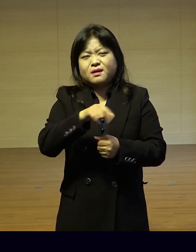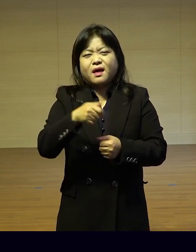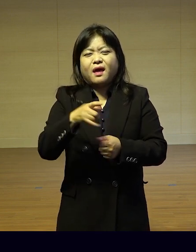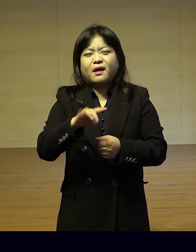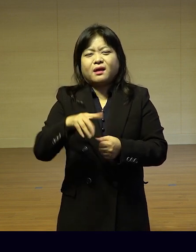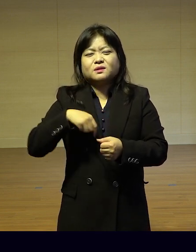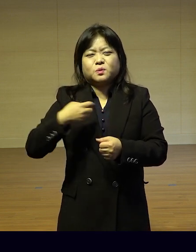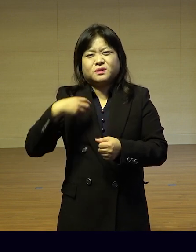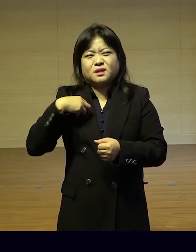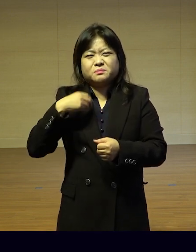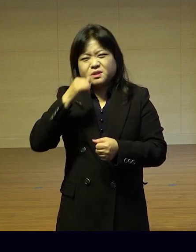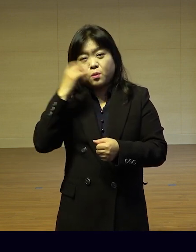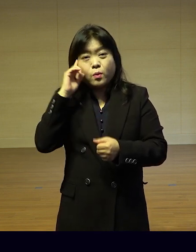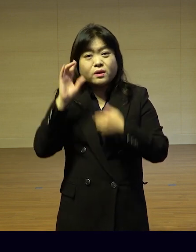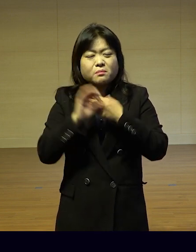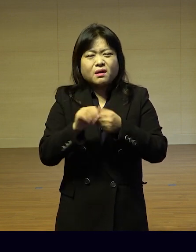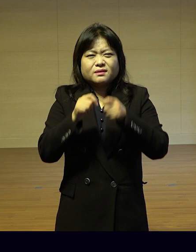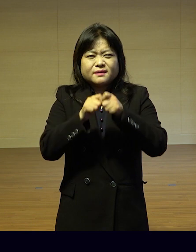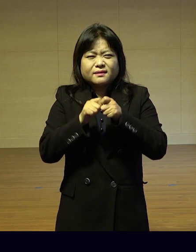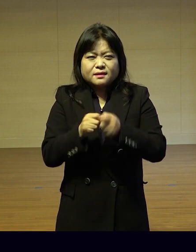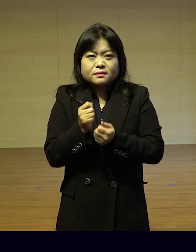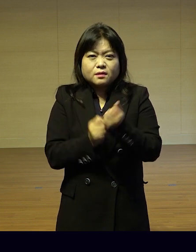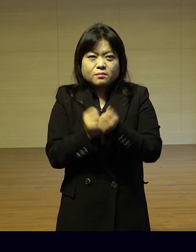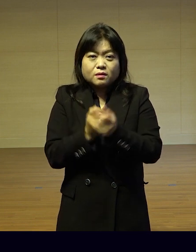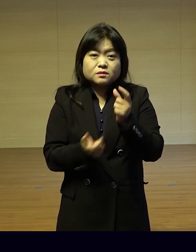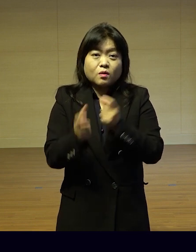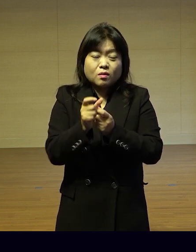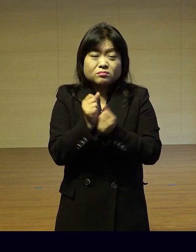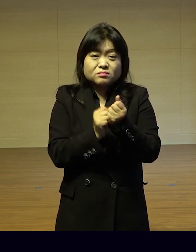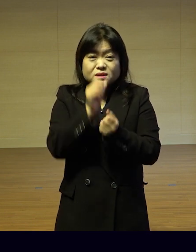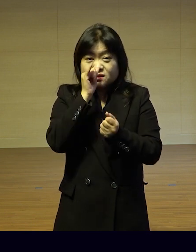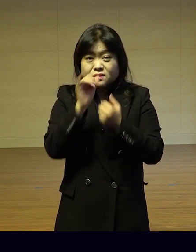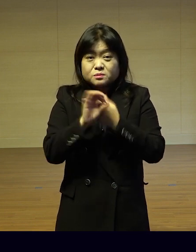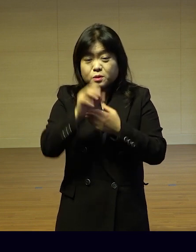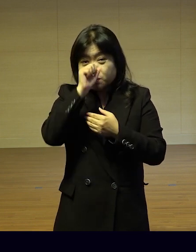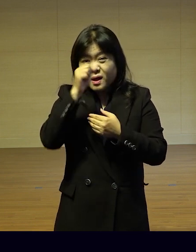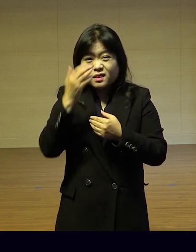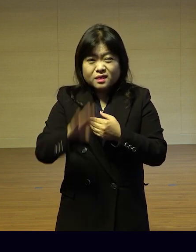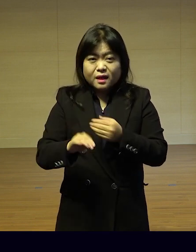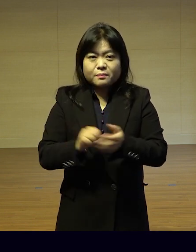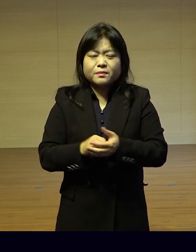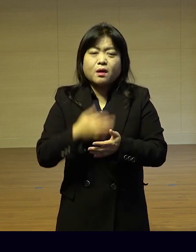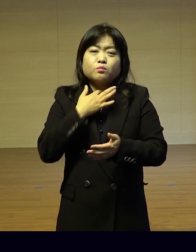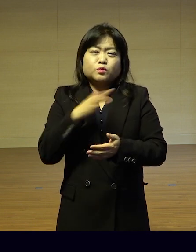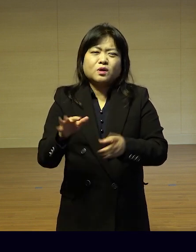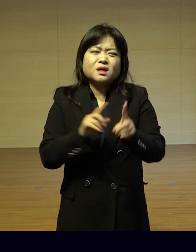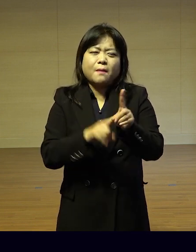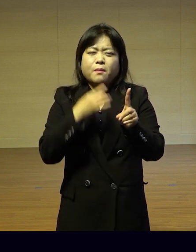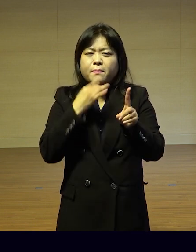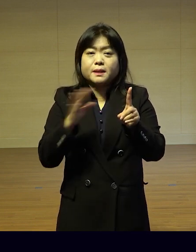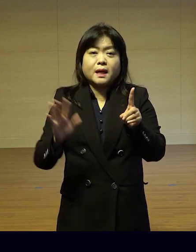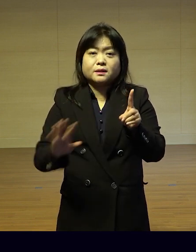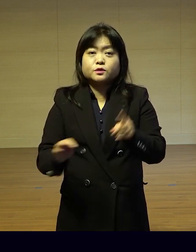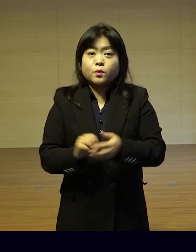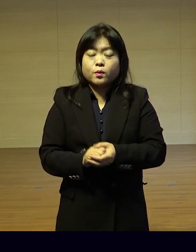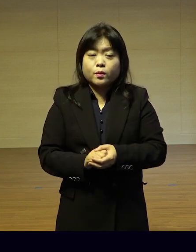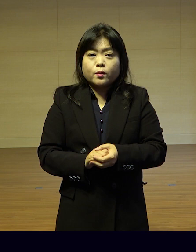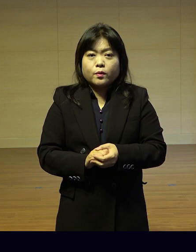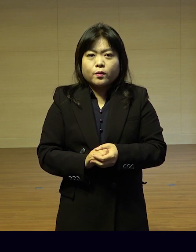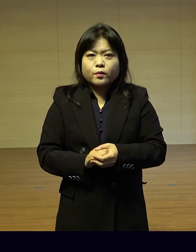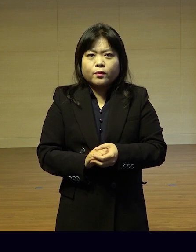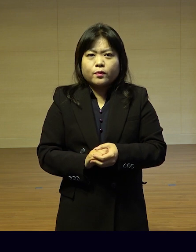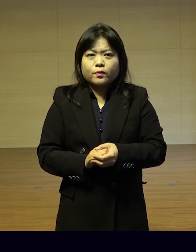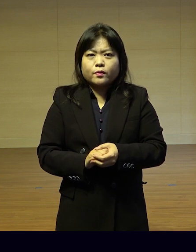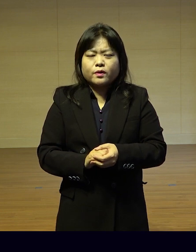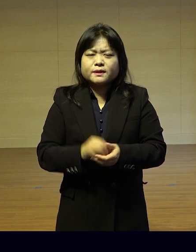생각합니다. 상세하게 설명을 덧붙였으면 좋았는데, 부정이 1회만 일어나는 것은 아니죠.